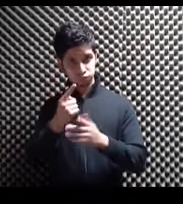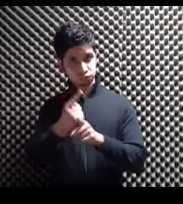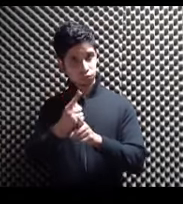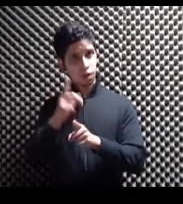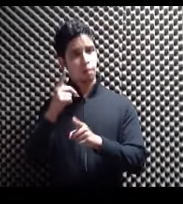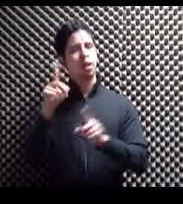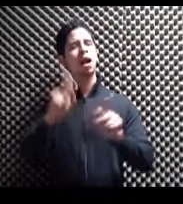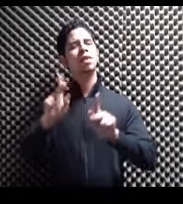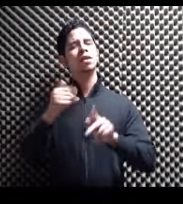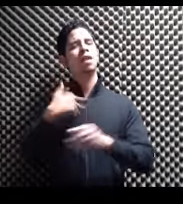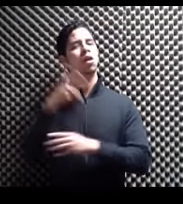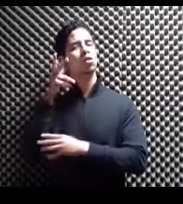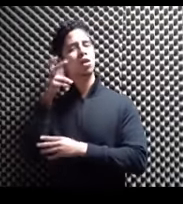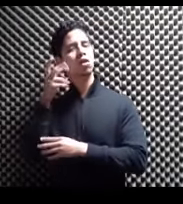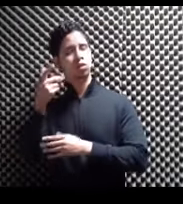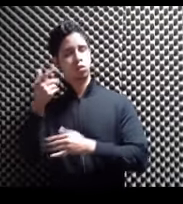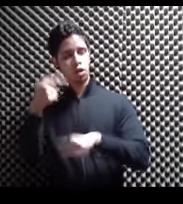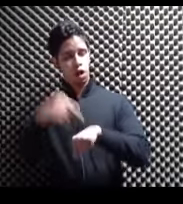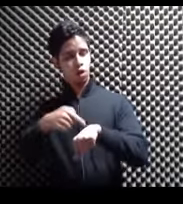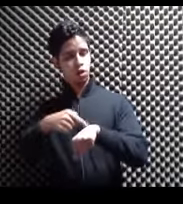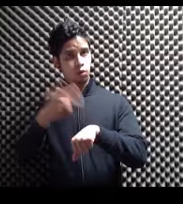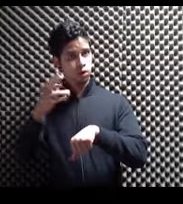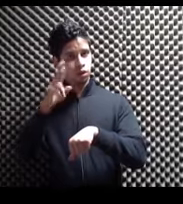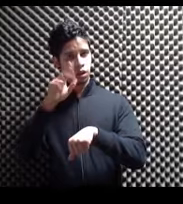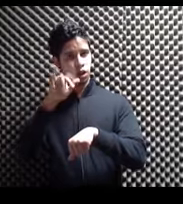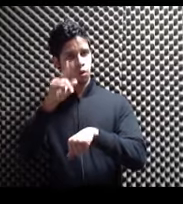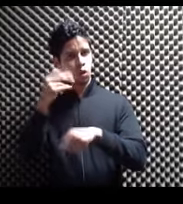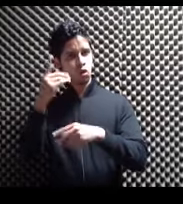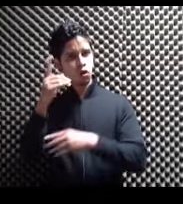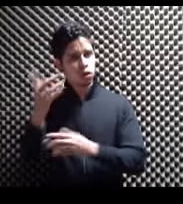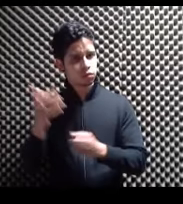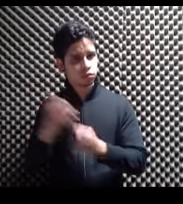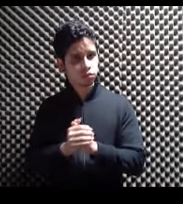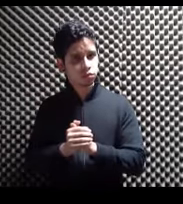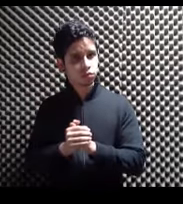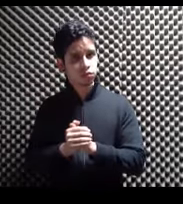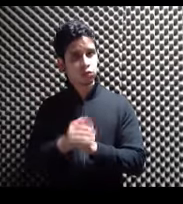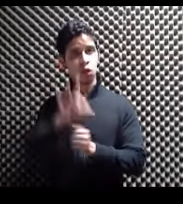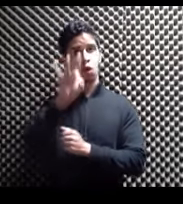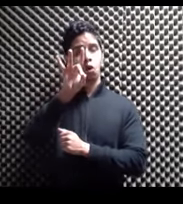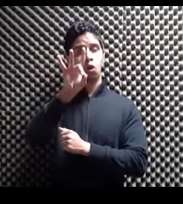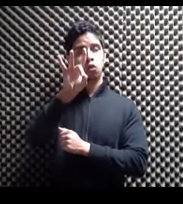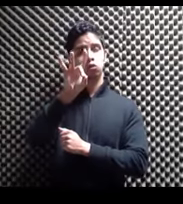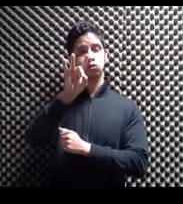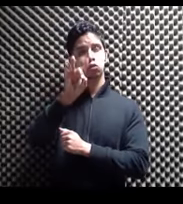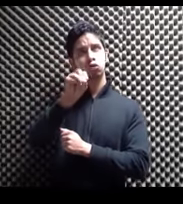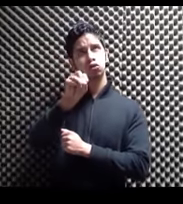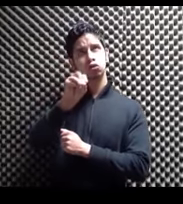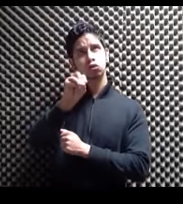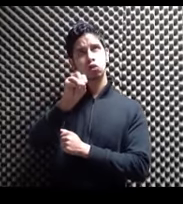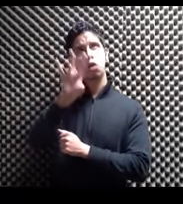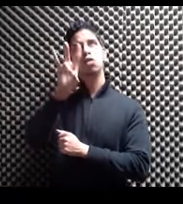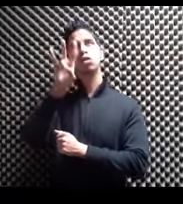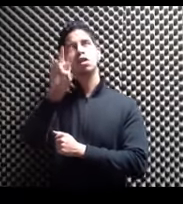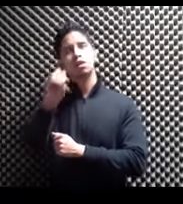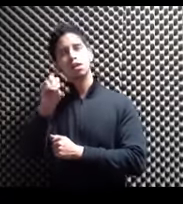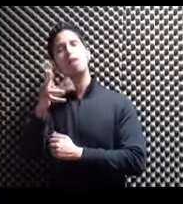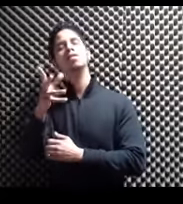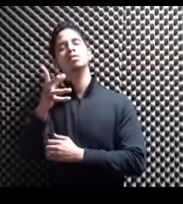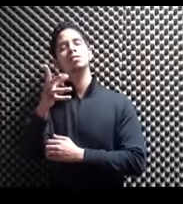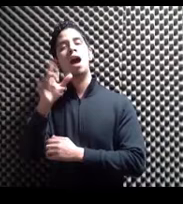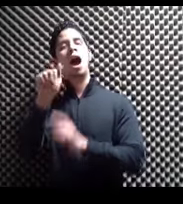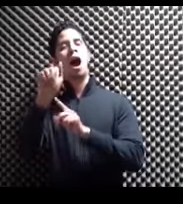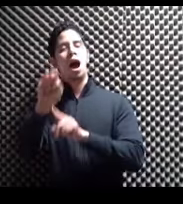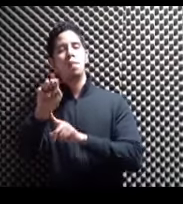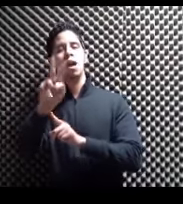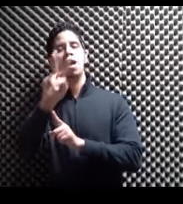Porque... ¿Por dónde? En el 870. 70. AM. Vintage. ¿Y